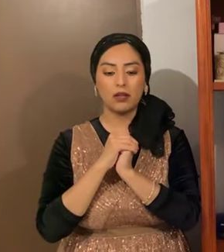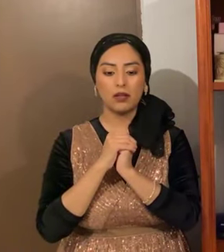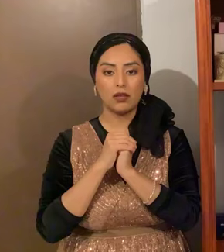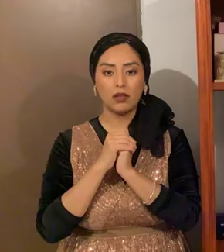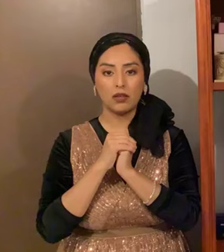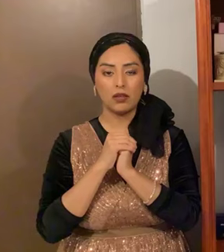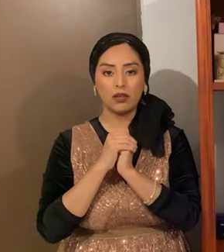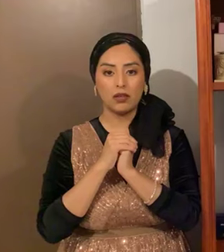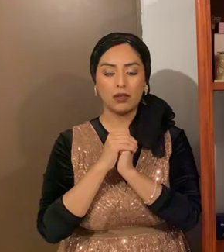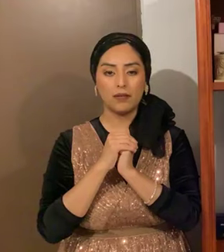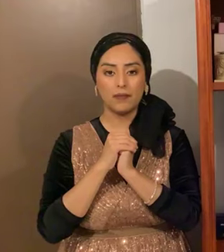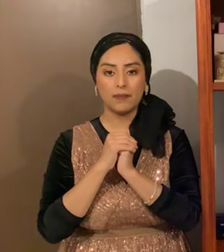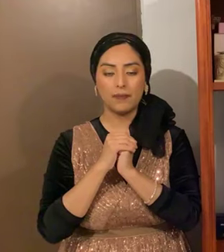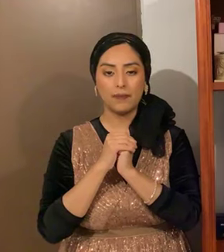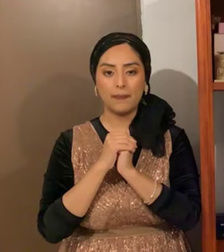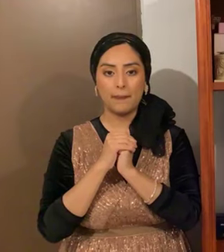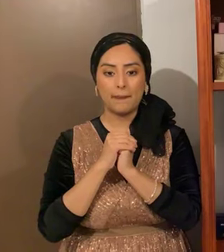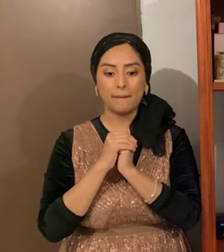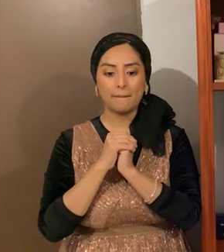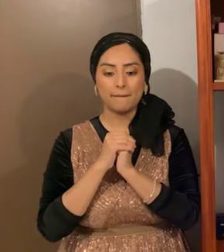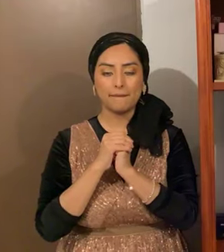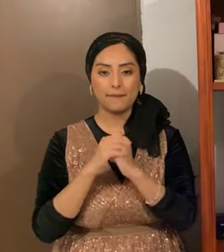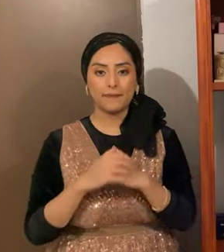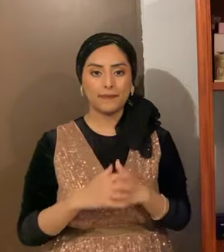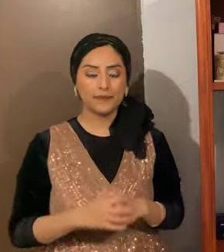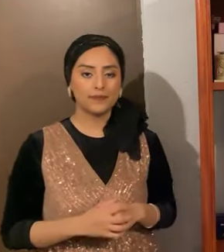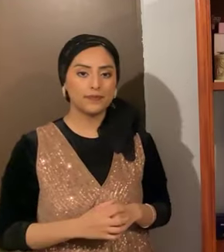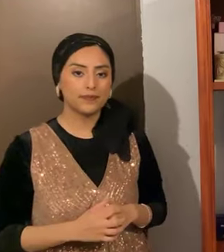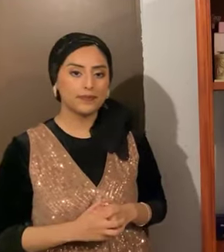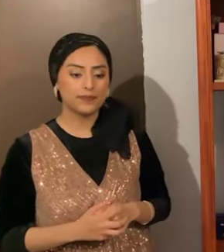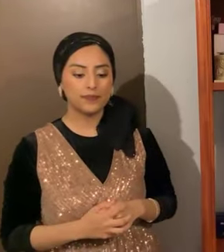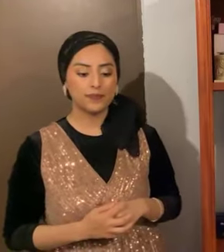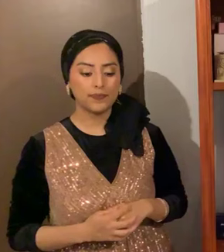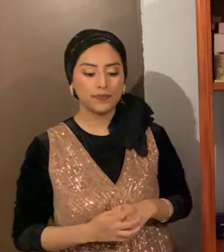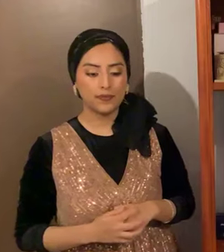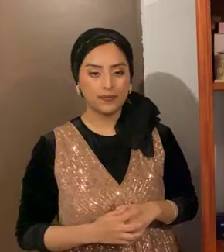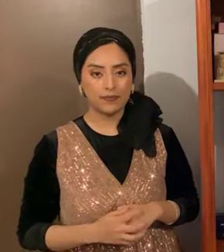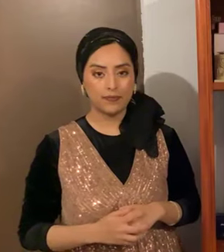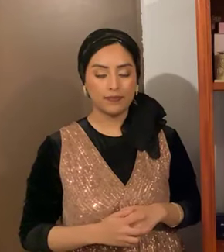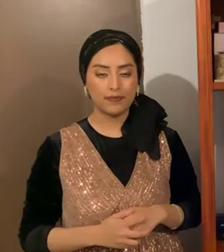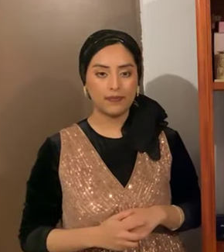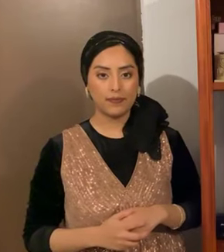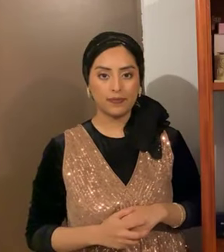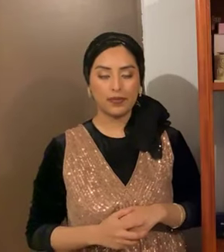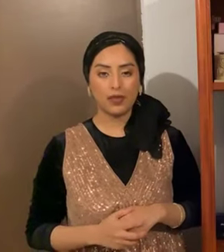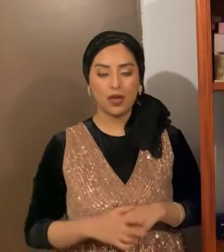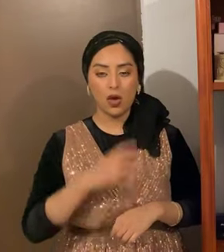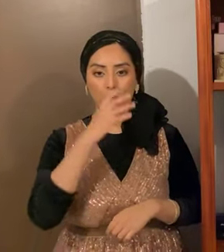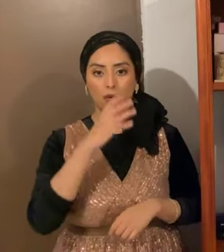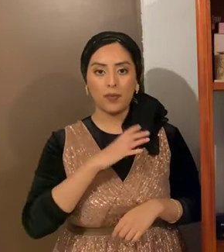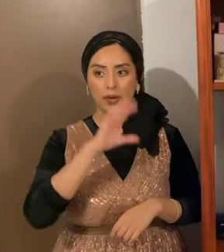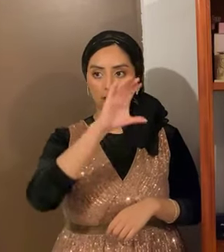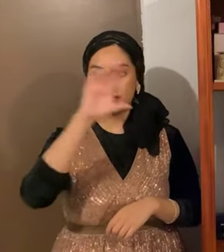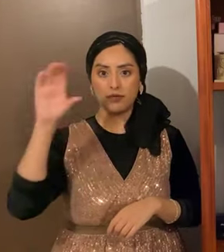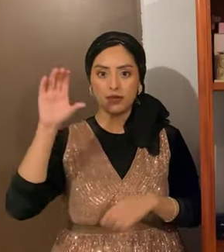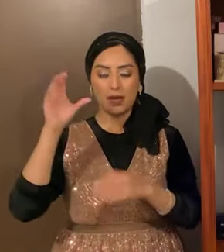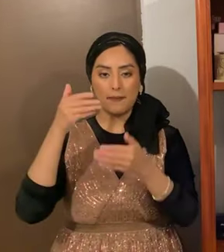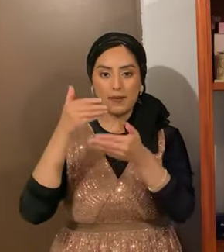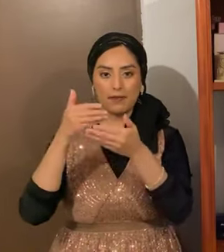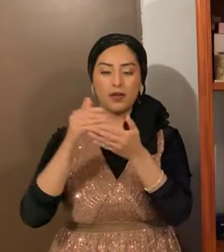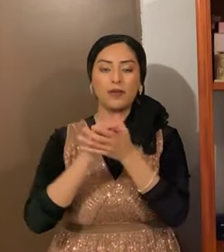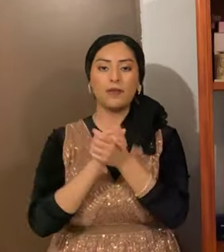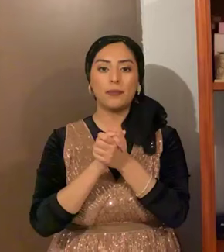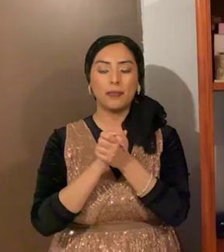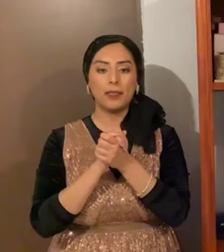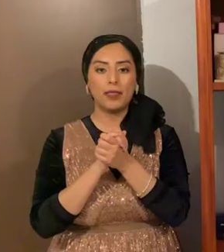perdón. No, para nada. ¿Sí? Y entonces, y que esté Betula abajo, para nada. Entonces